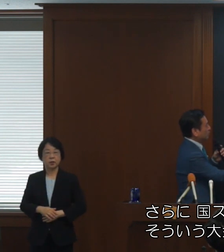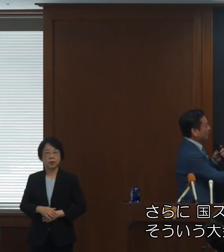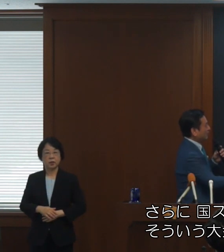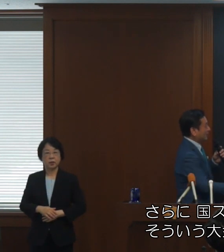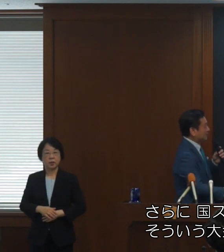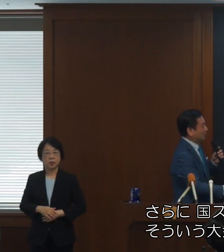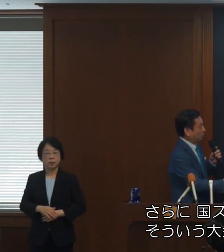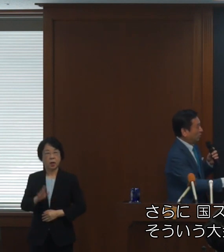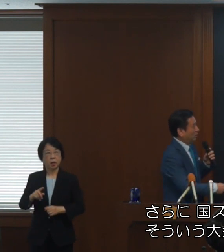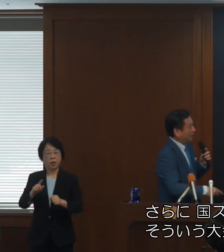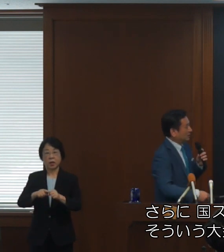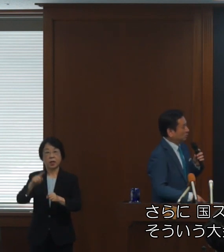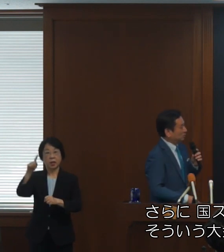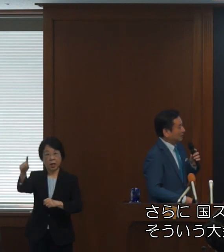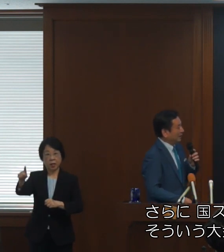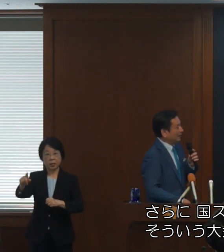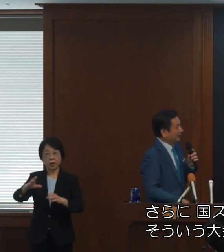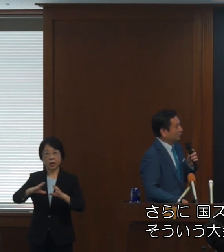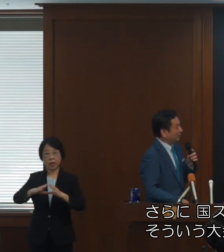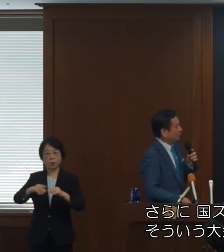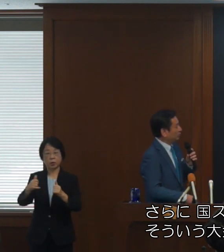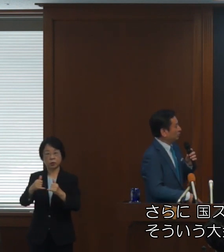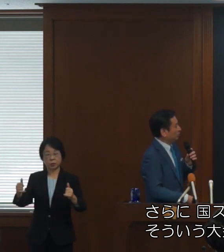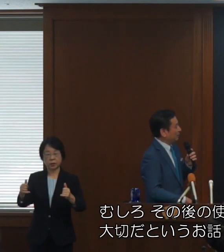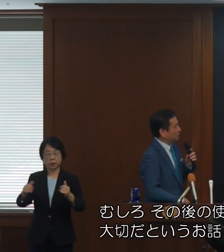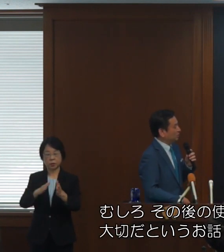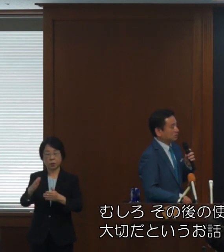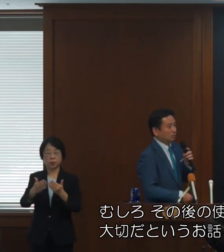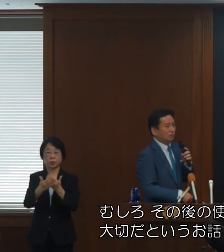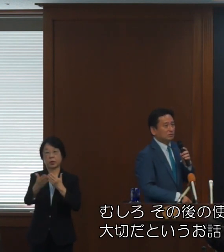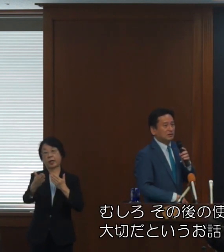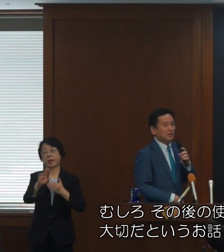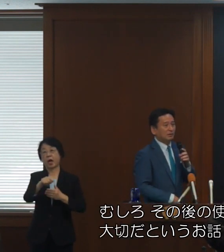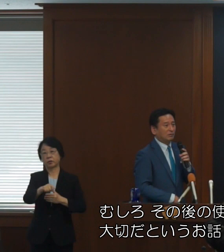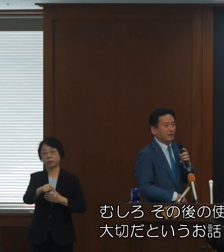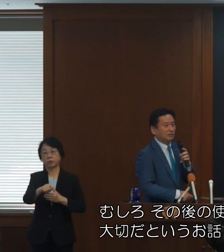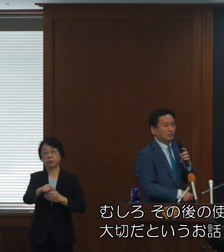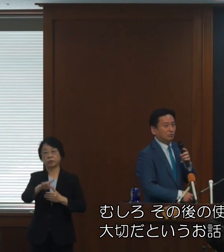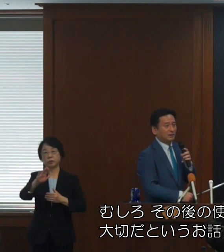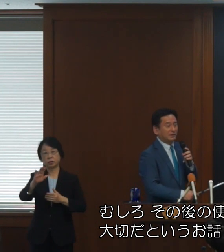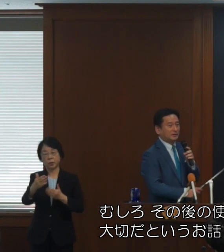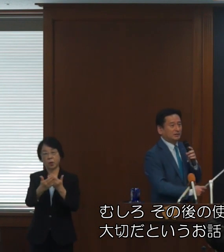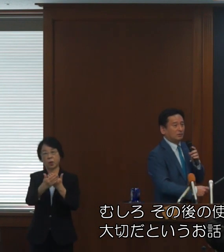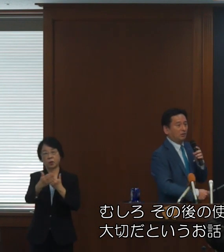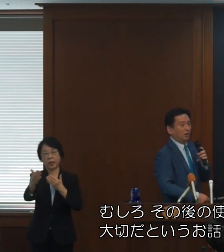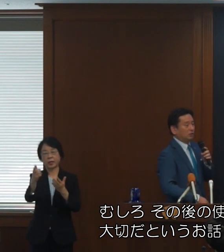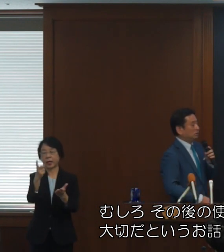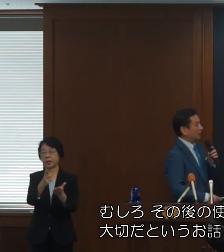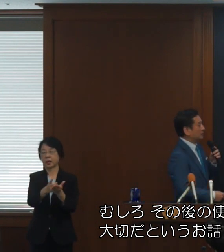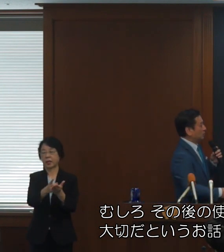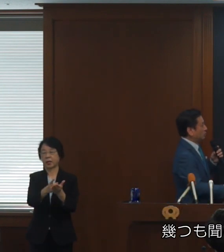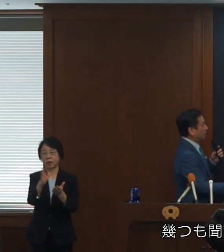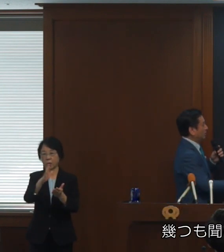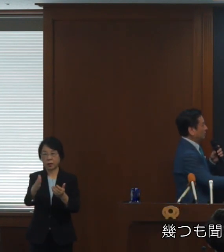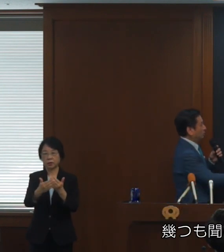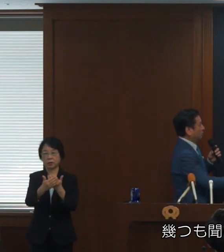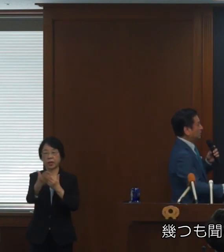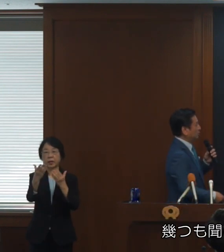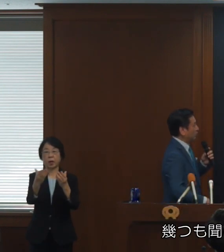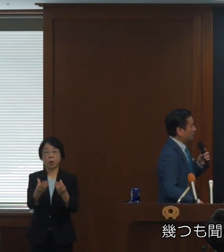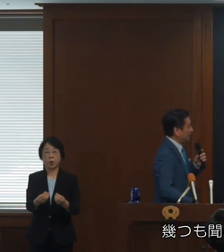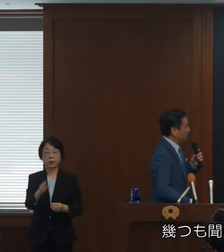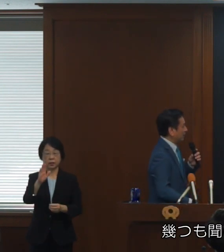があるわけですけれどもそういう大会のためというよりはむしろその後の使い方を考えるということが大切だという話を